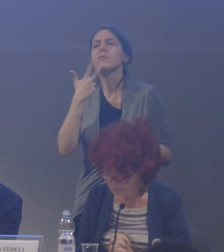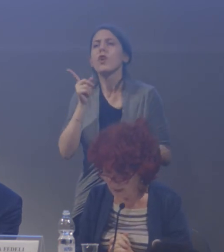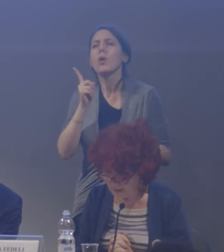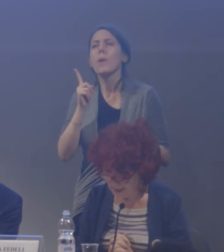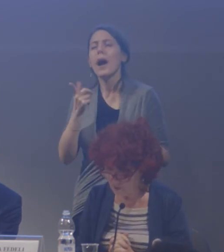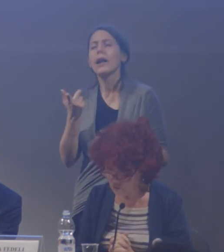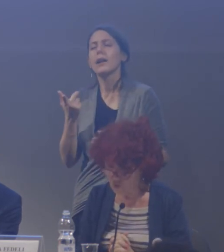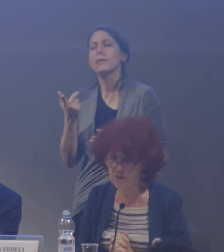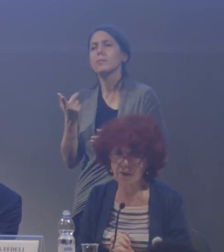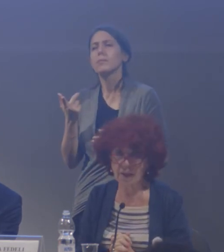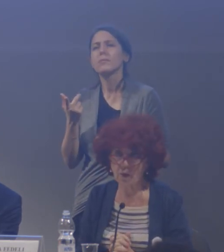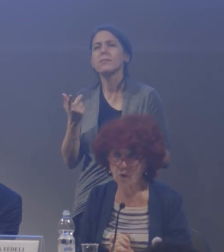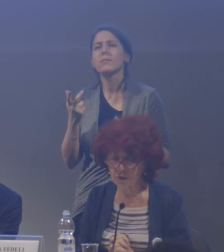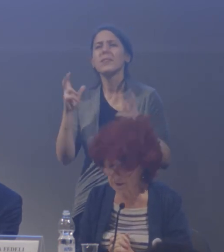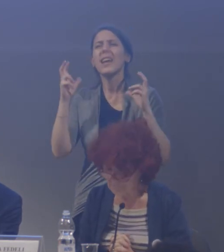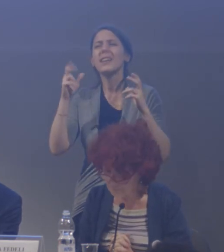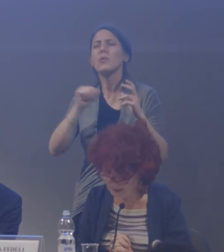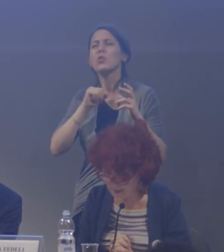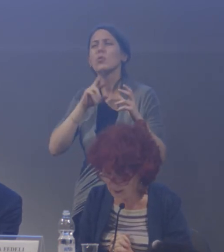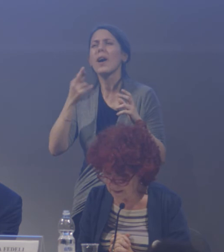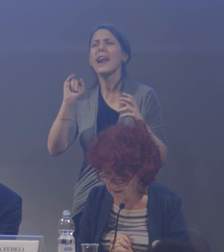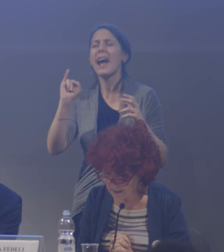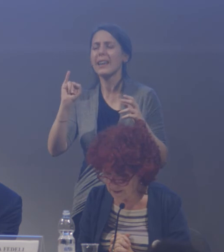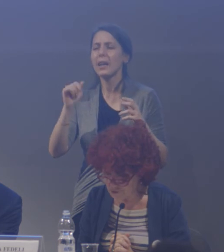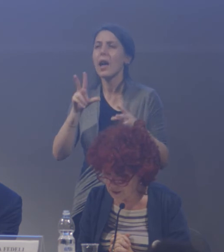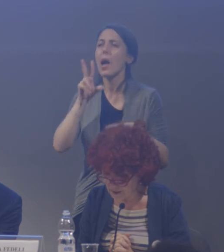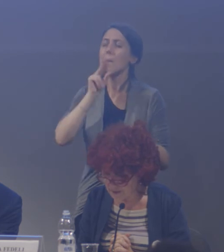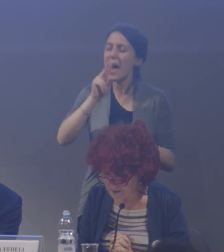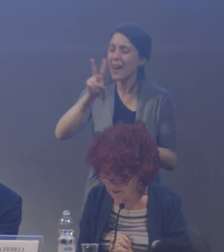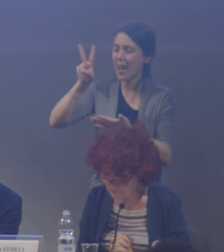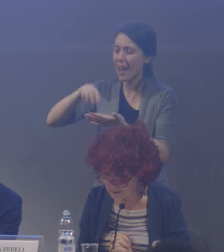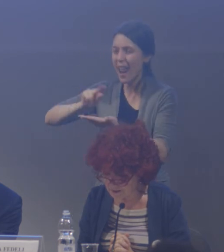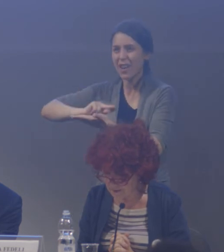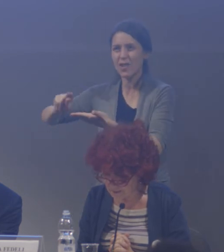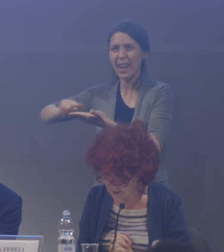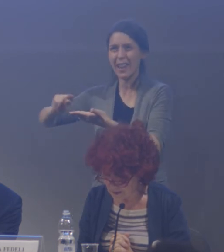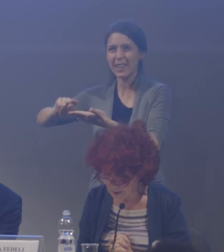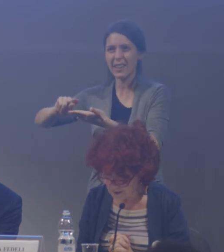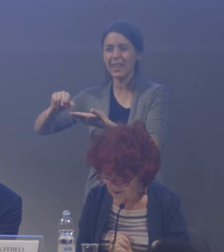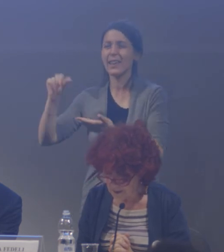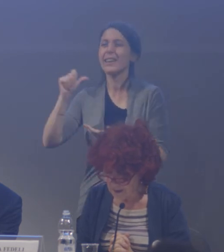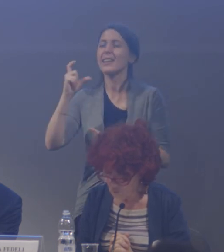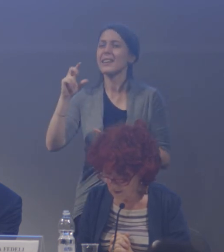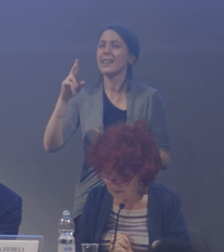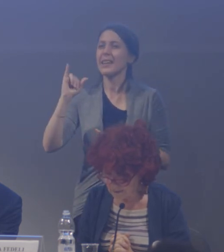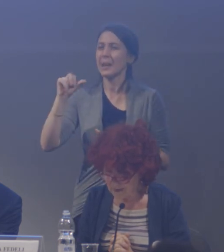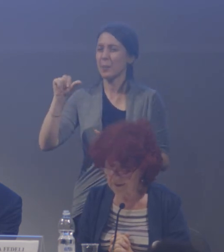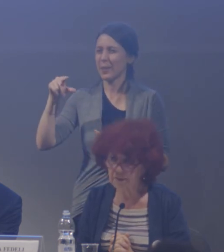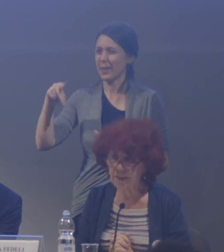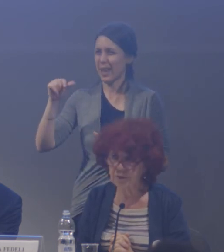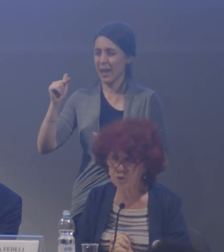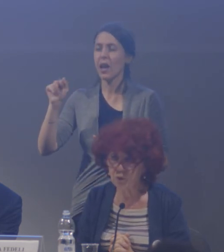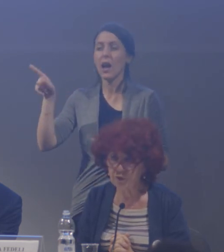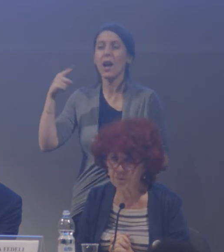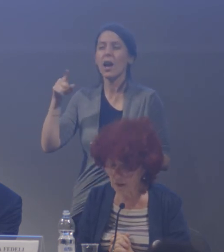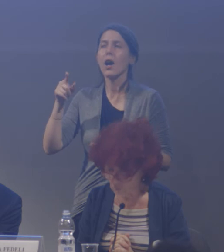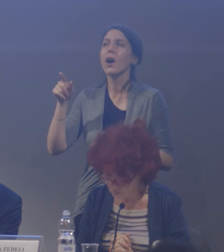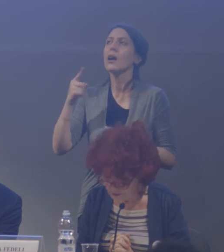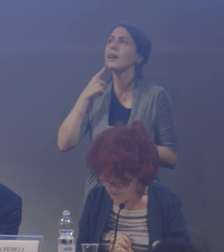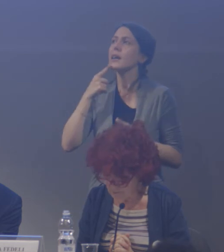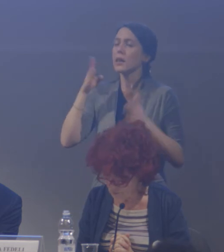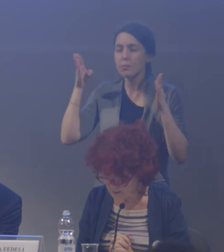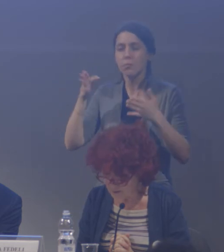trasmissione per la RAI, non so chi se la ricorda, Parlare, Leggere e Scrivere, scritta e curata da Tullio De